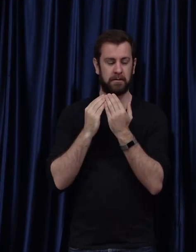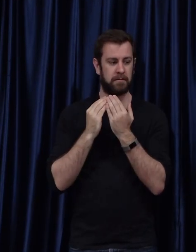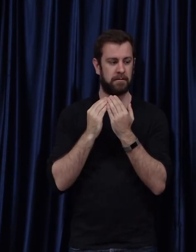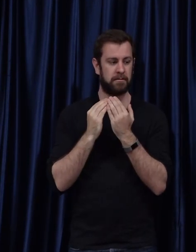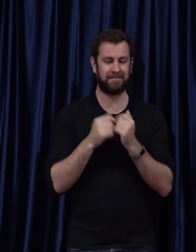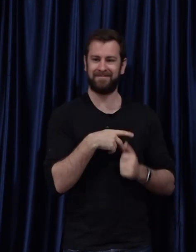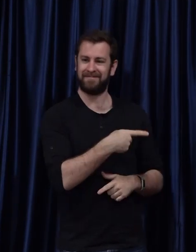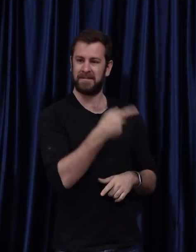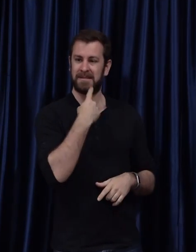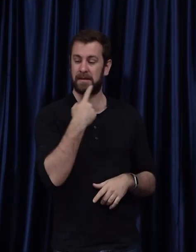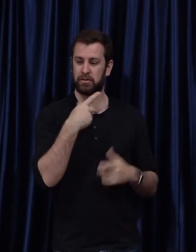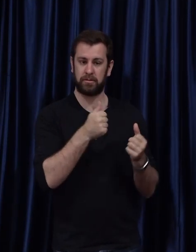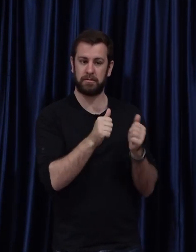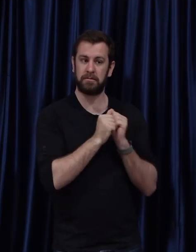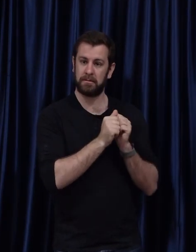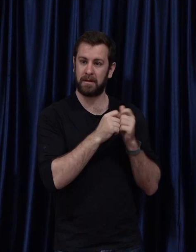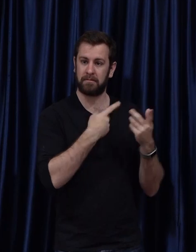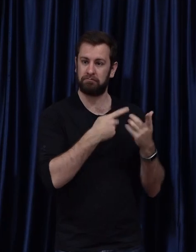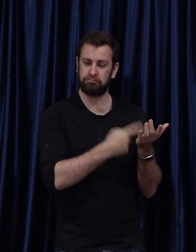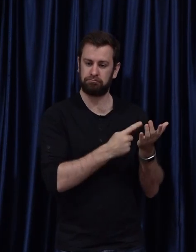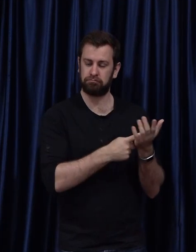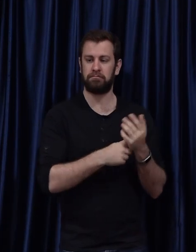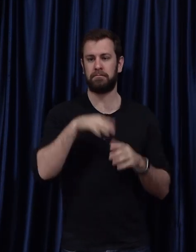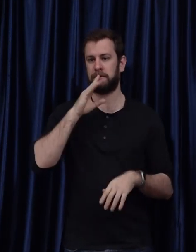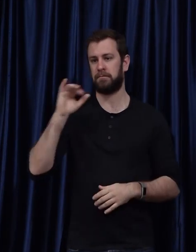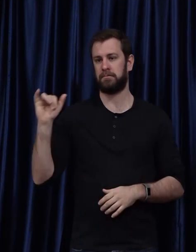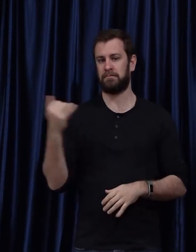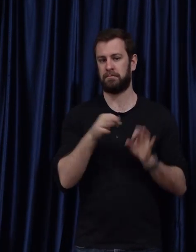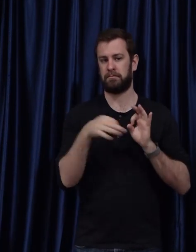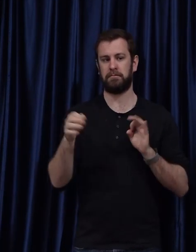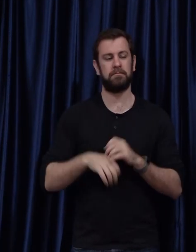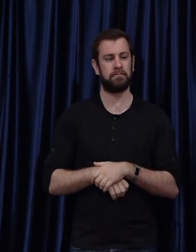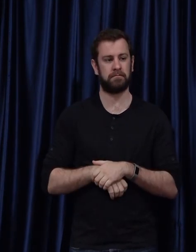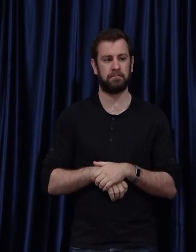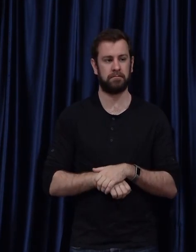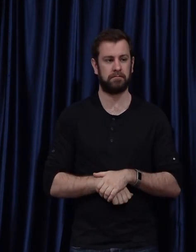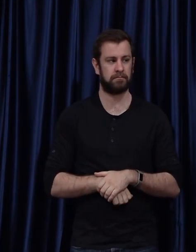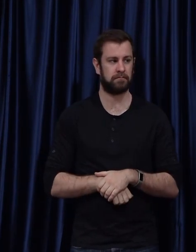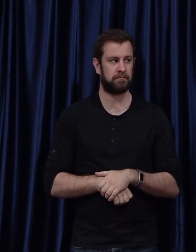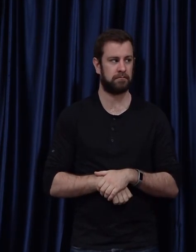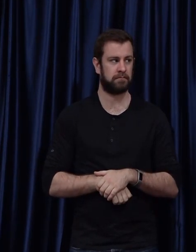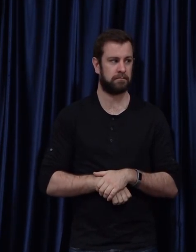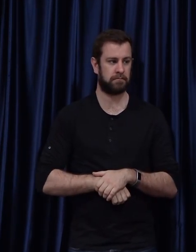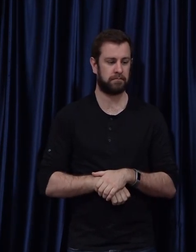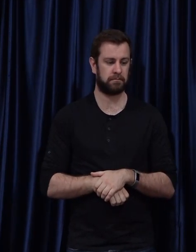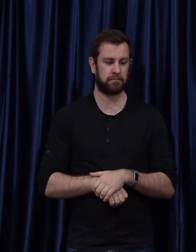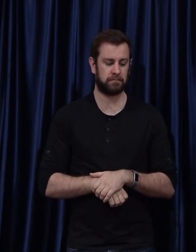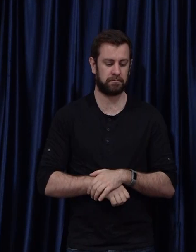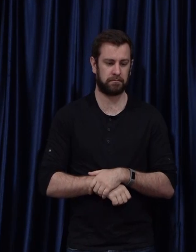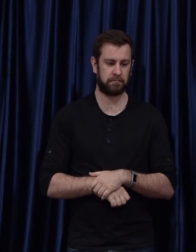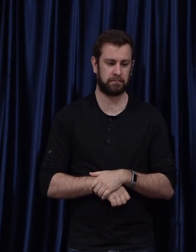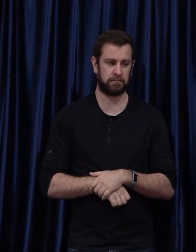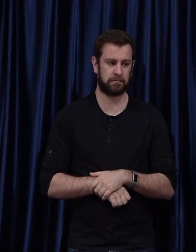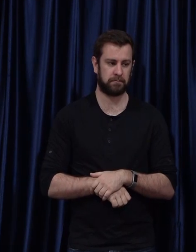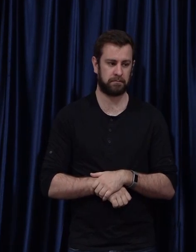مَنْ سَرَّهُ أَنْ يَقْرَأَ الْقُرْآنَ رَطْبًا كَمَا نَزَلْ فَلْيَقْرَأَ عَلَىٰ قِرَاءَةِ